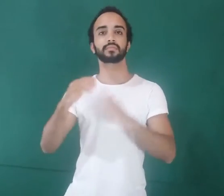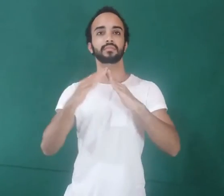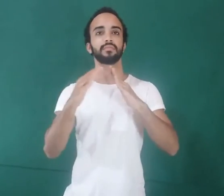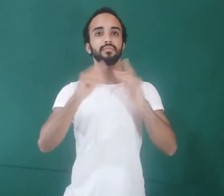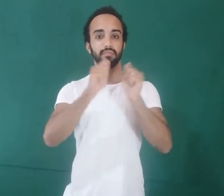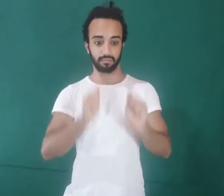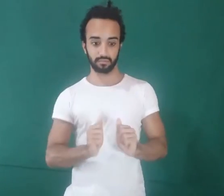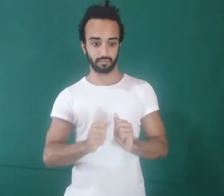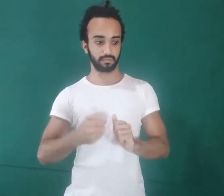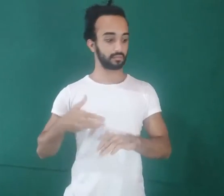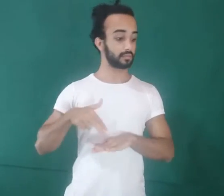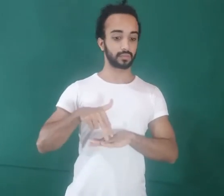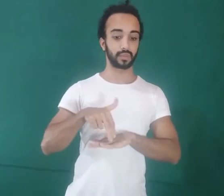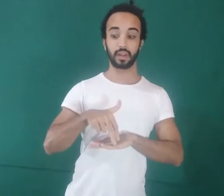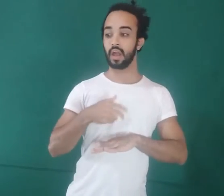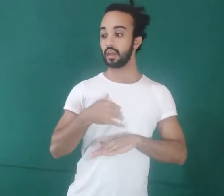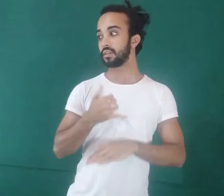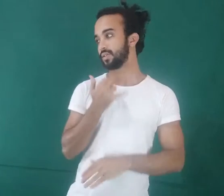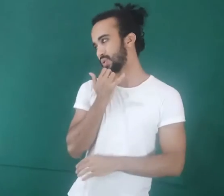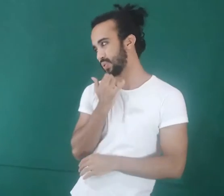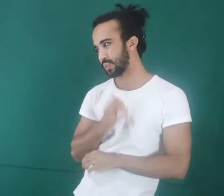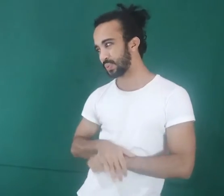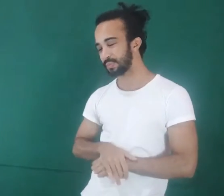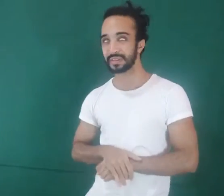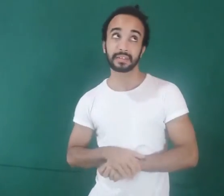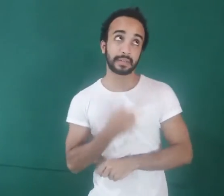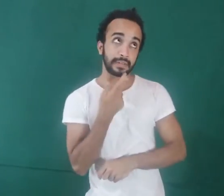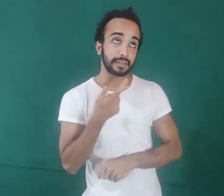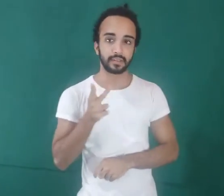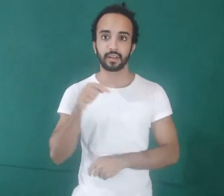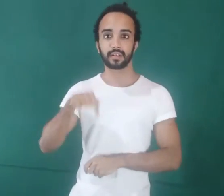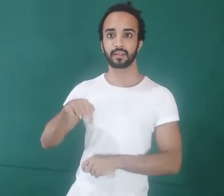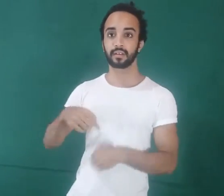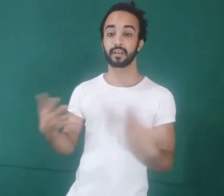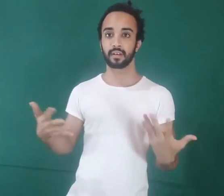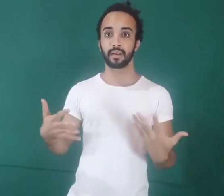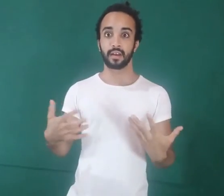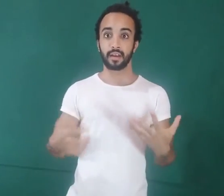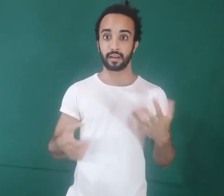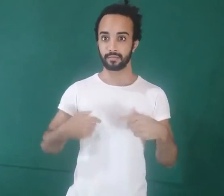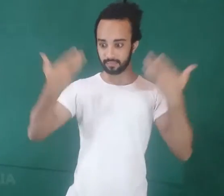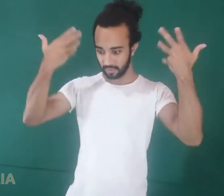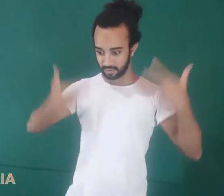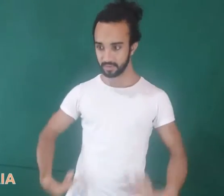foda. Desculpa, eu vim aqui na sua galeria visitar uma exposição. Eu fui numa... Humilde, né? Minha existência é